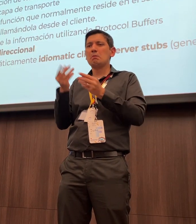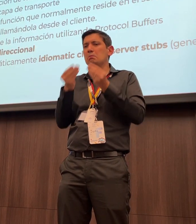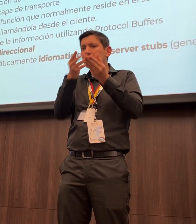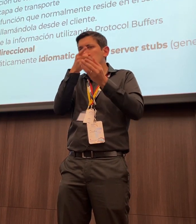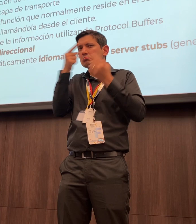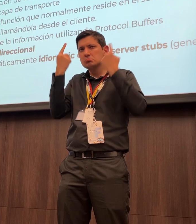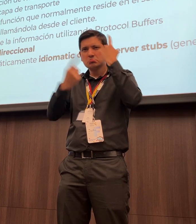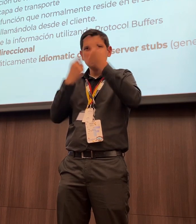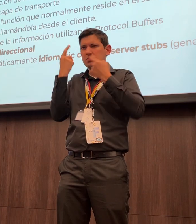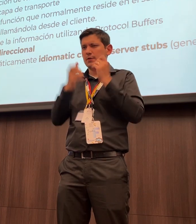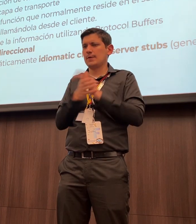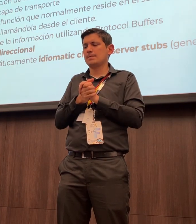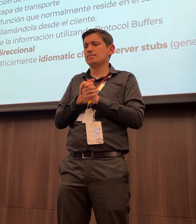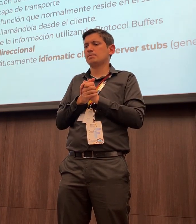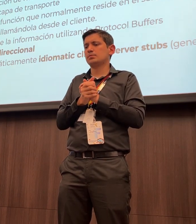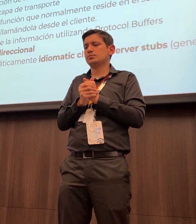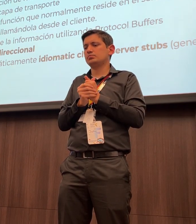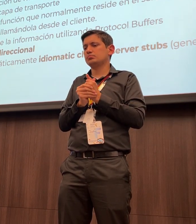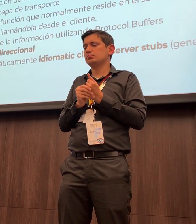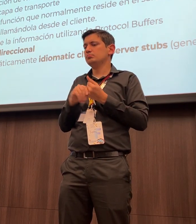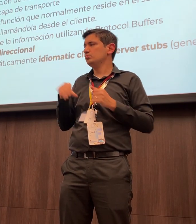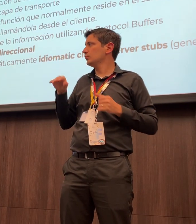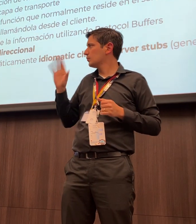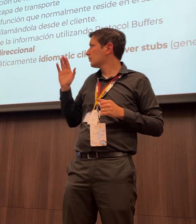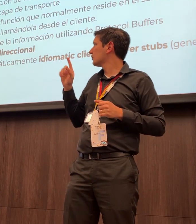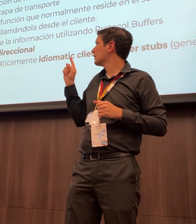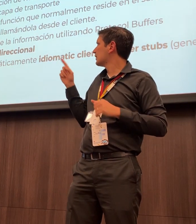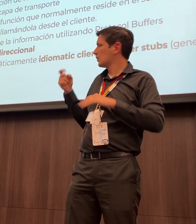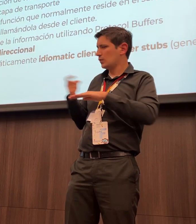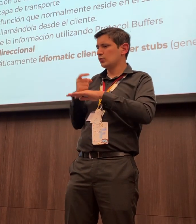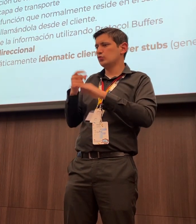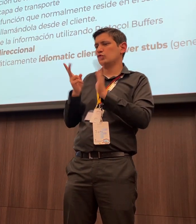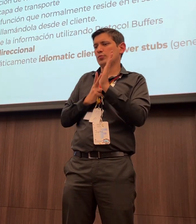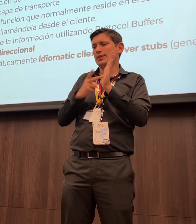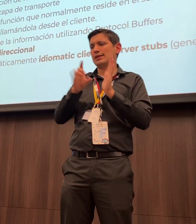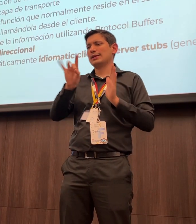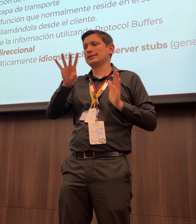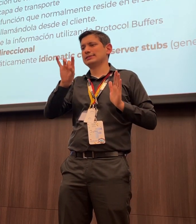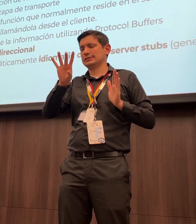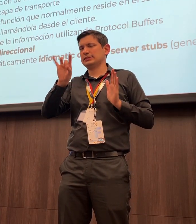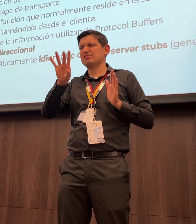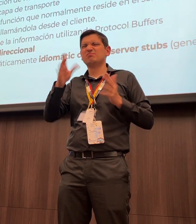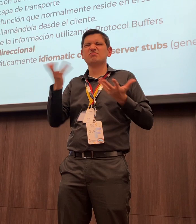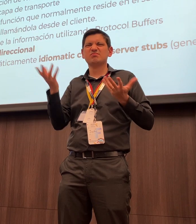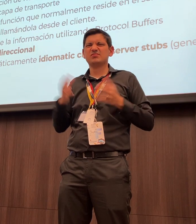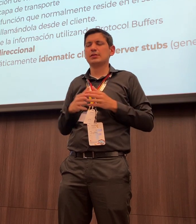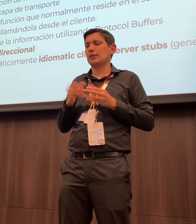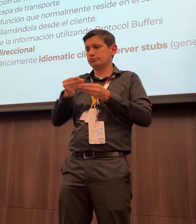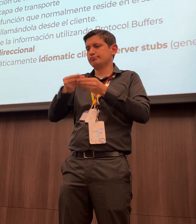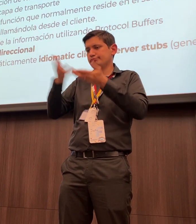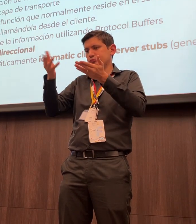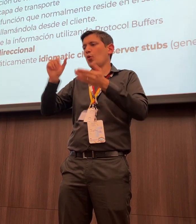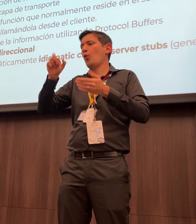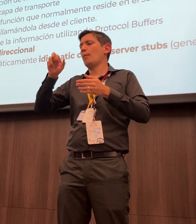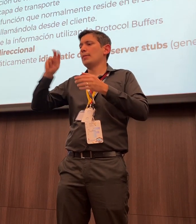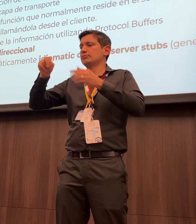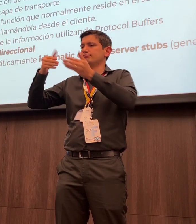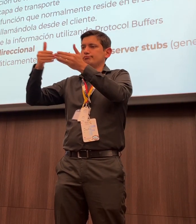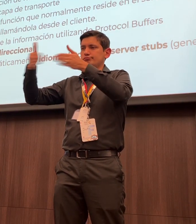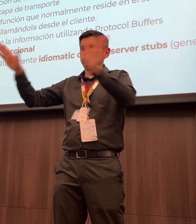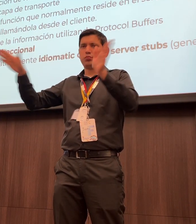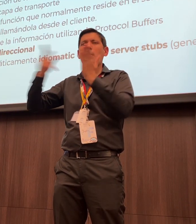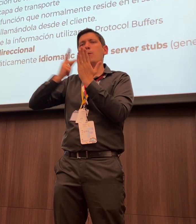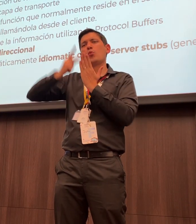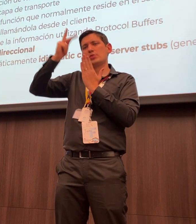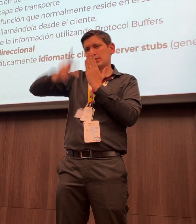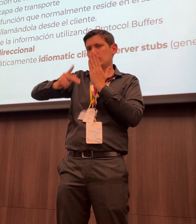saber. Inicialmente fue desarrollado por Google y luego en 2015 fue liberado como open source, o sea, esto nació como un